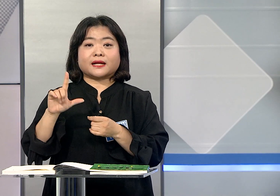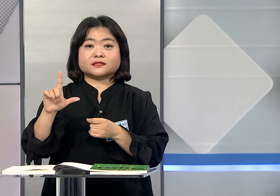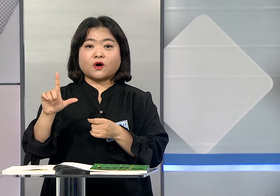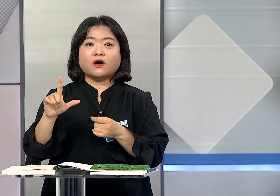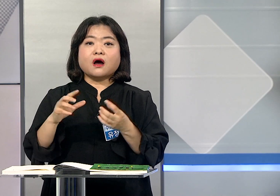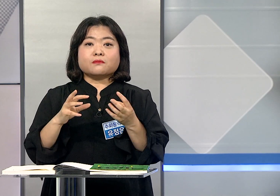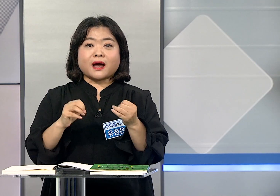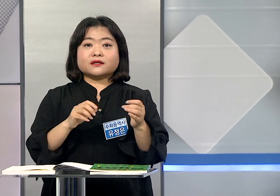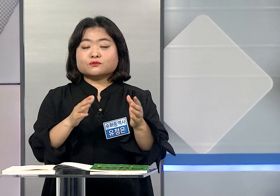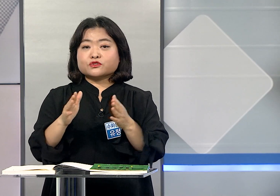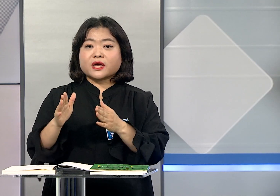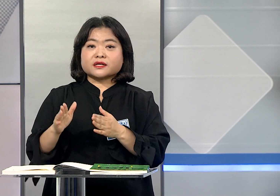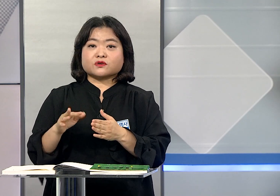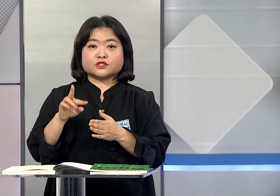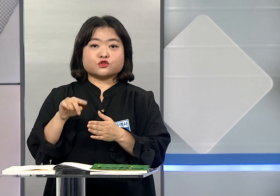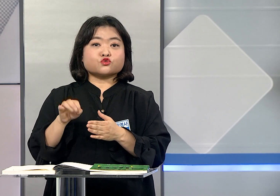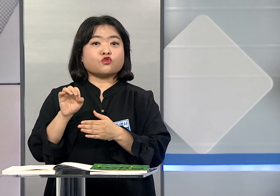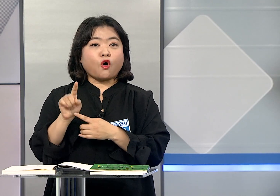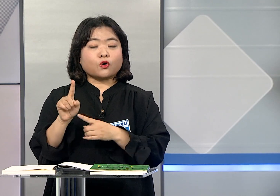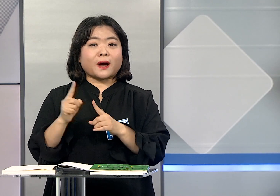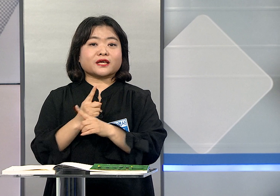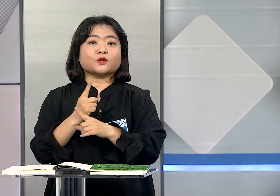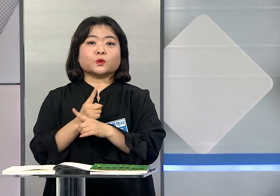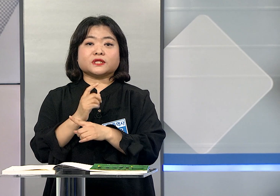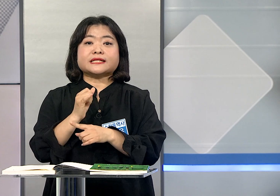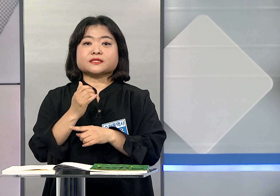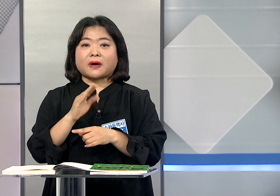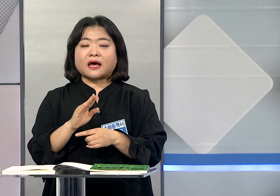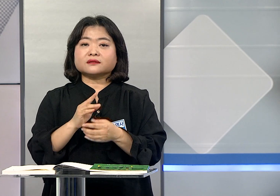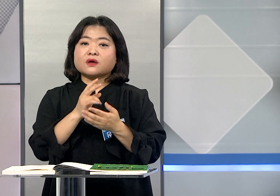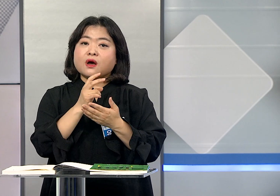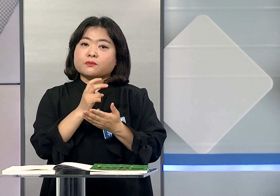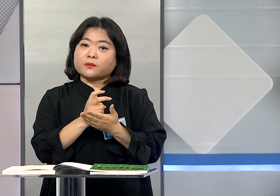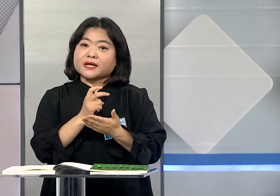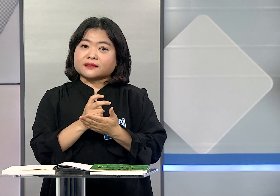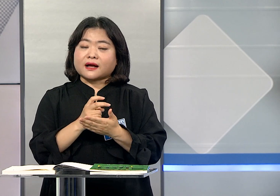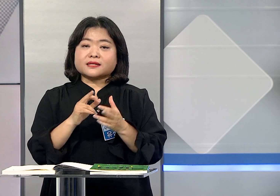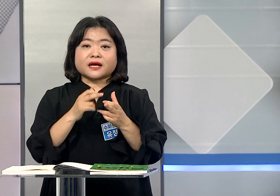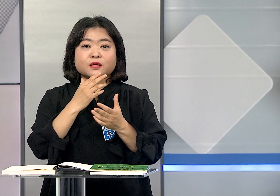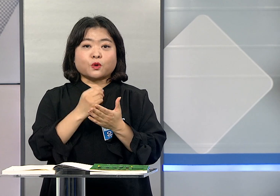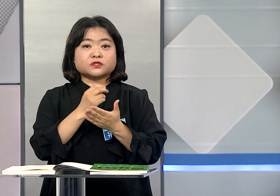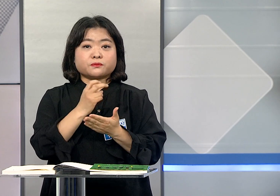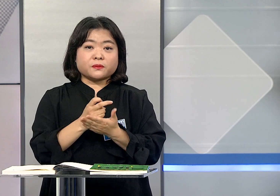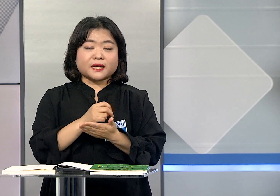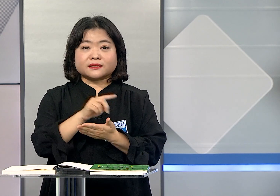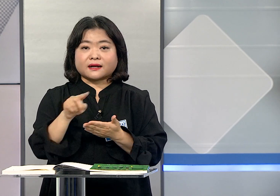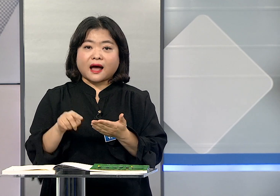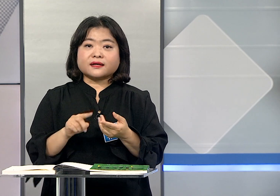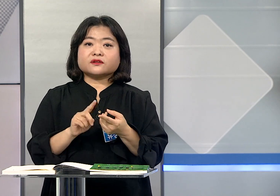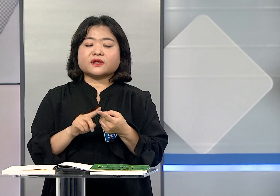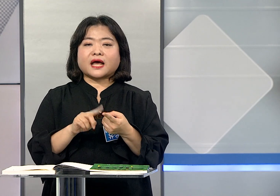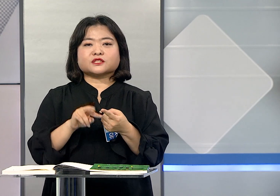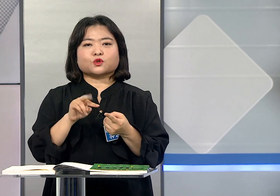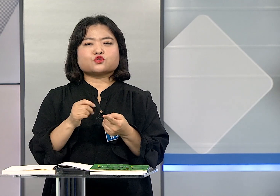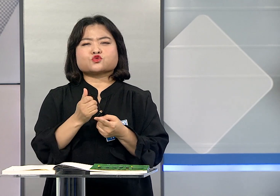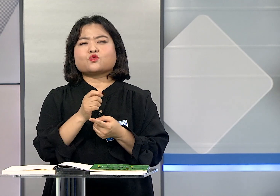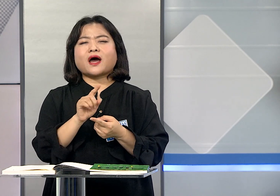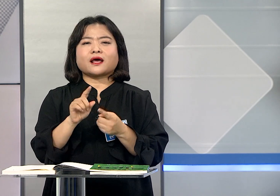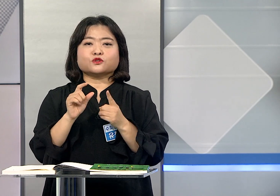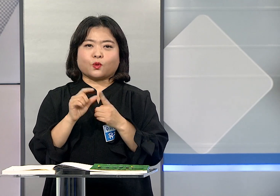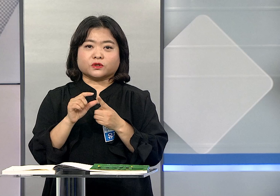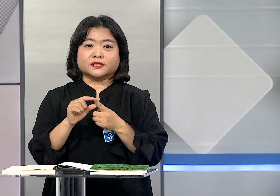훨씬 더 많아서 많은 분야에서 이제 수어로 바뀌고는 있지만, 법이라든가 장애인 복지법이라든가 이런 데는